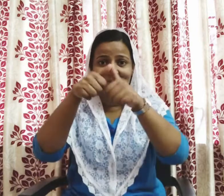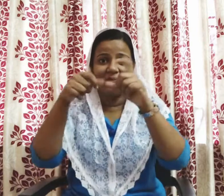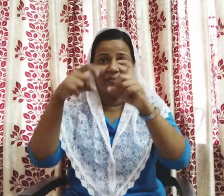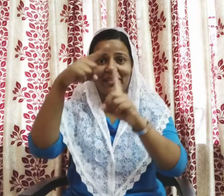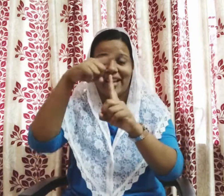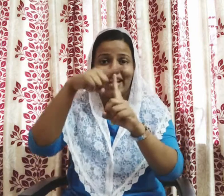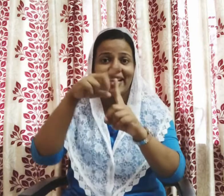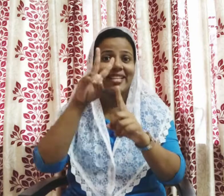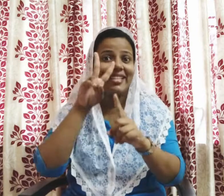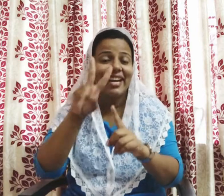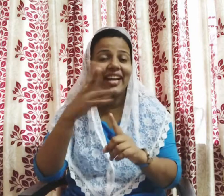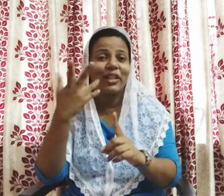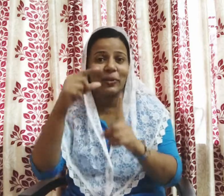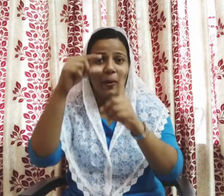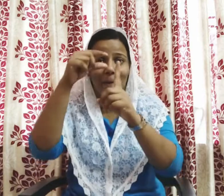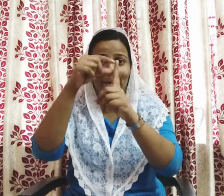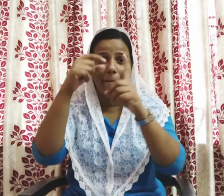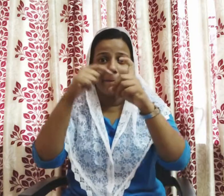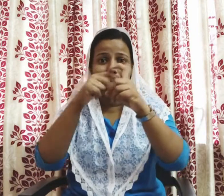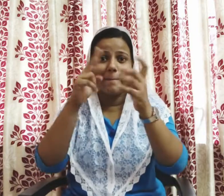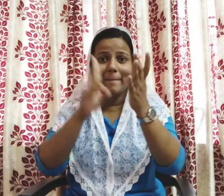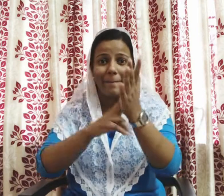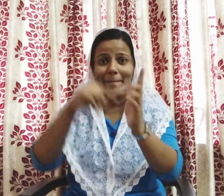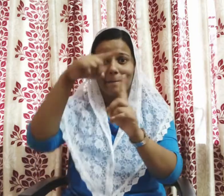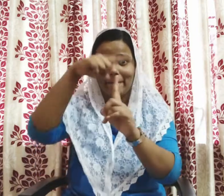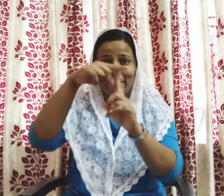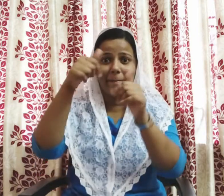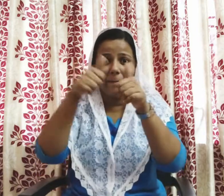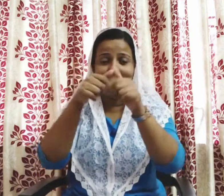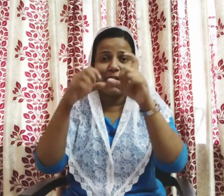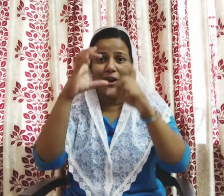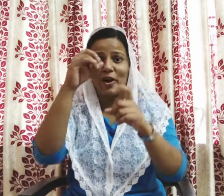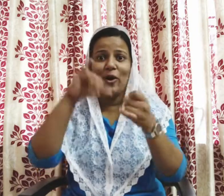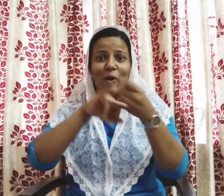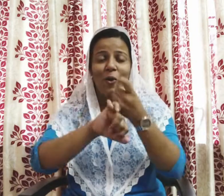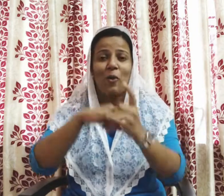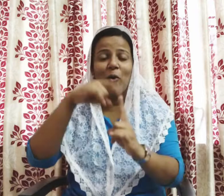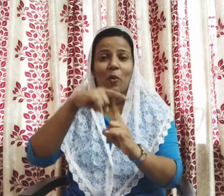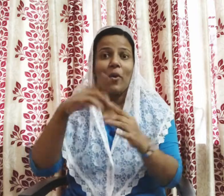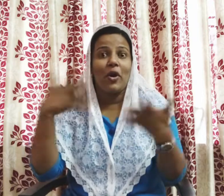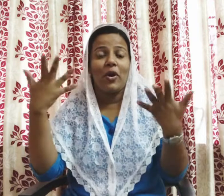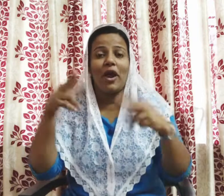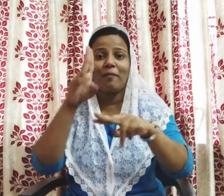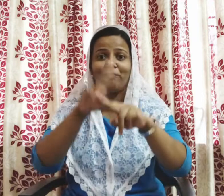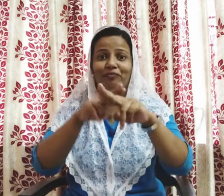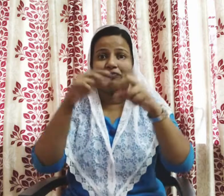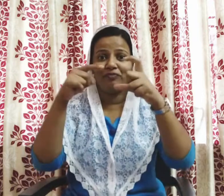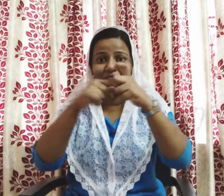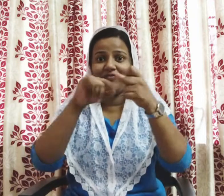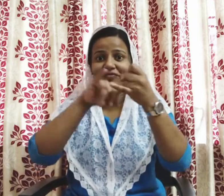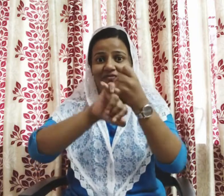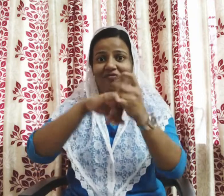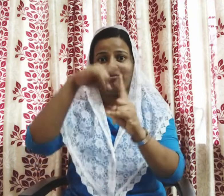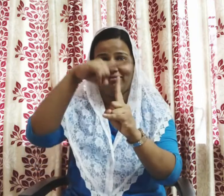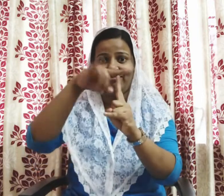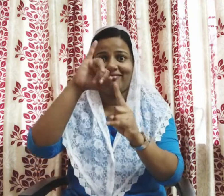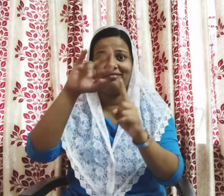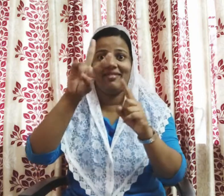പെന്തക്കോസ്തുകാരുടെ ദിവസമൊന്നുമല്ല, അതൊരു പെരുന്നാളാണ് അവിടുത്തെ. ആ പെരുന്നാളിൻ്റെ ദിവസം അവർ കൂടിയിരുന്നത് കൊണ്ടാണ് കേട്ടോ. അപ്പം പെന്തക്കോസ് നാൾ അവർ മാളിക മുറിയിൽ